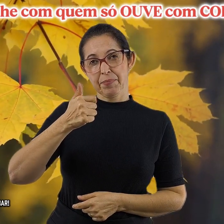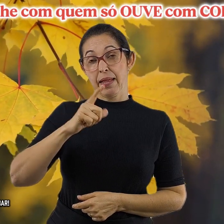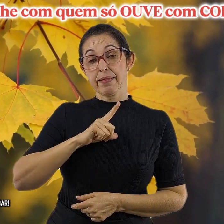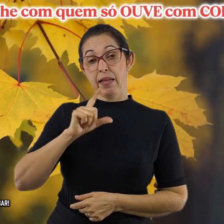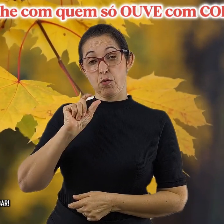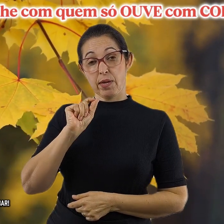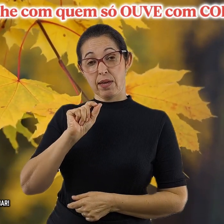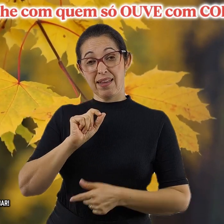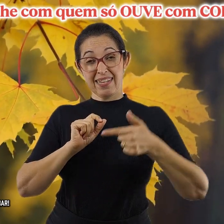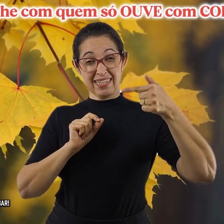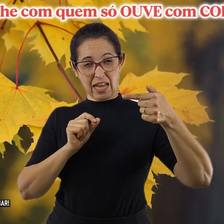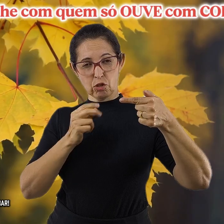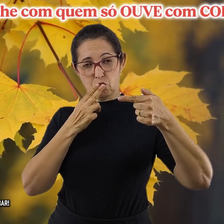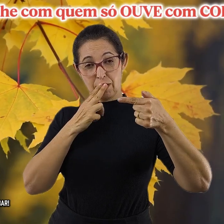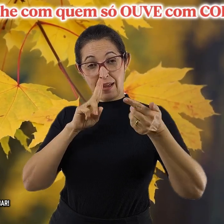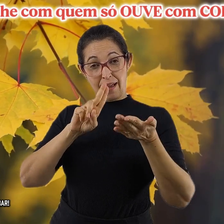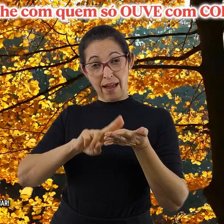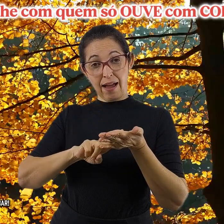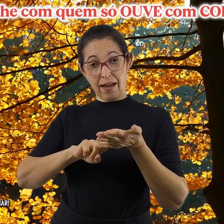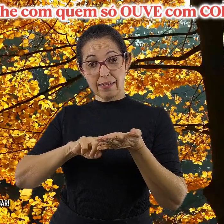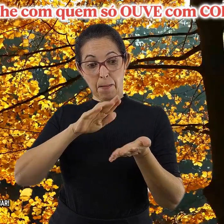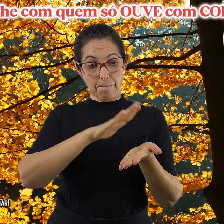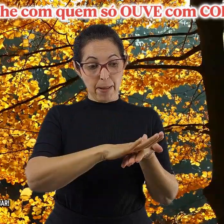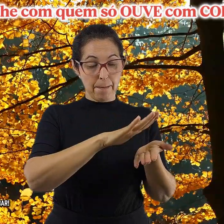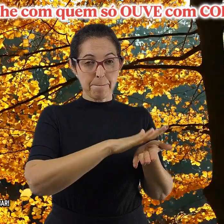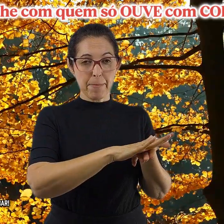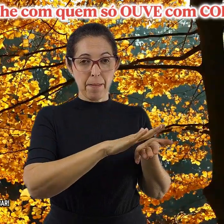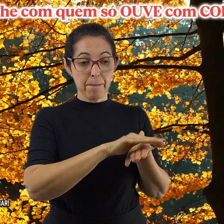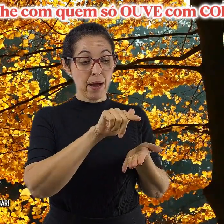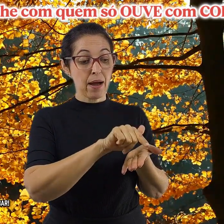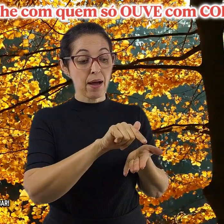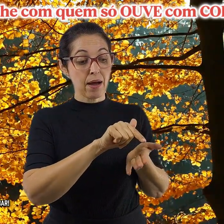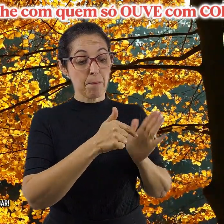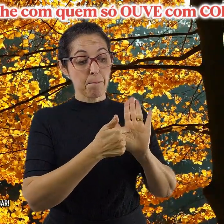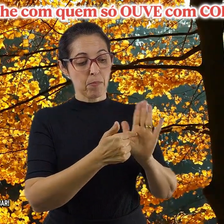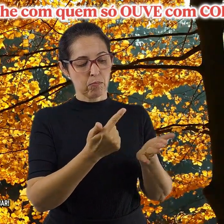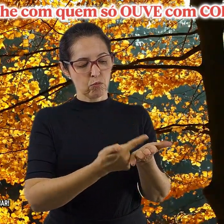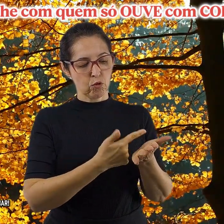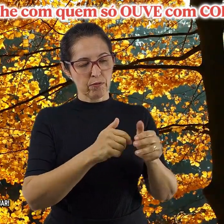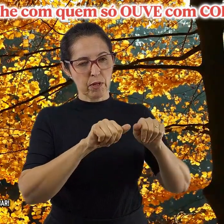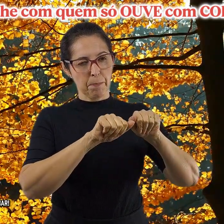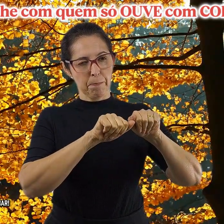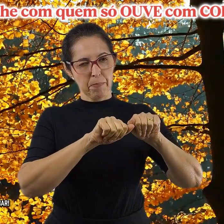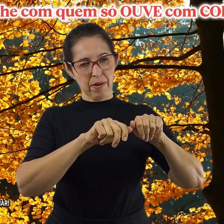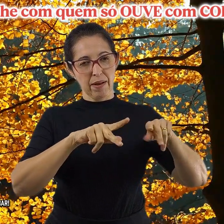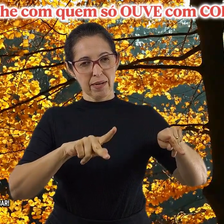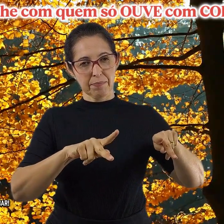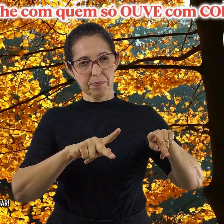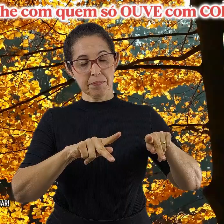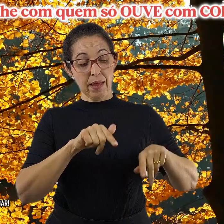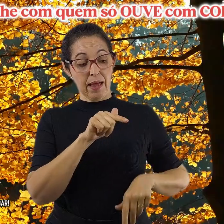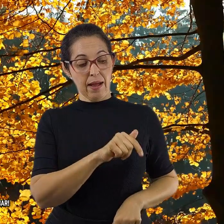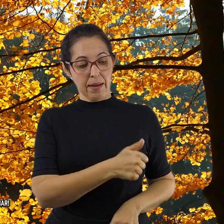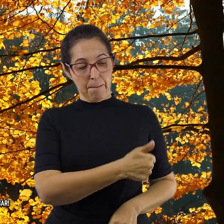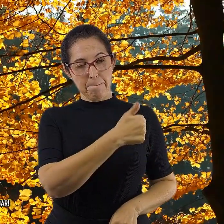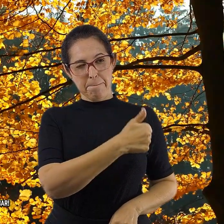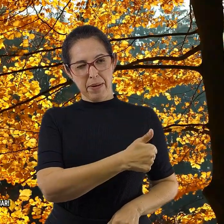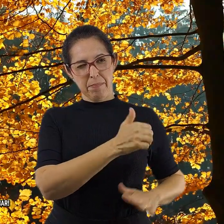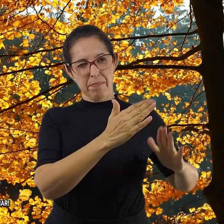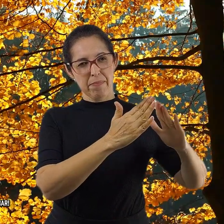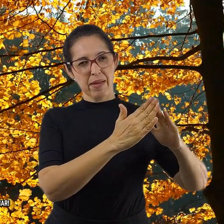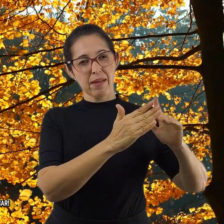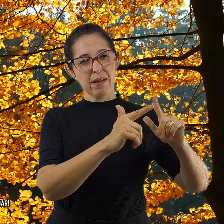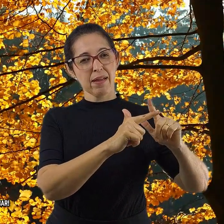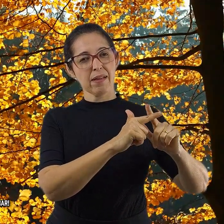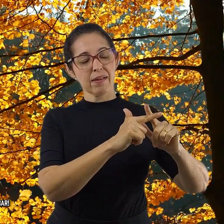de Apocalipse. Ele está se dirigindo à primeira igreja, a igreja dos